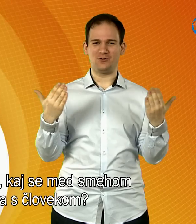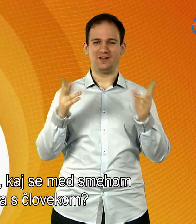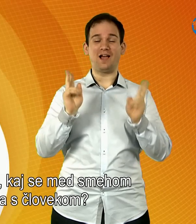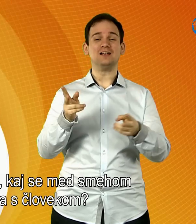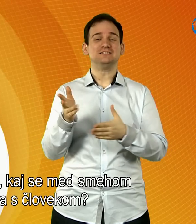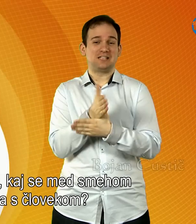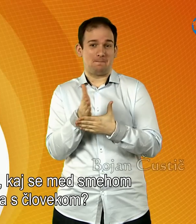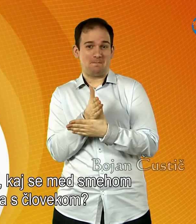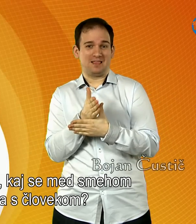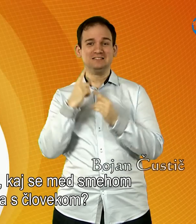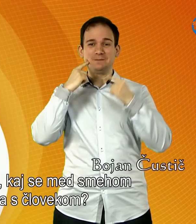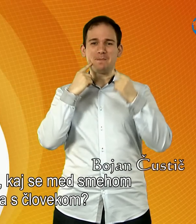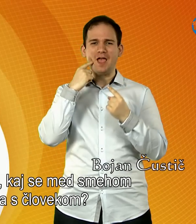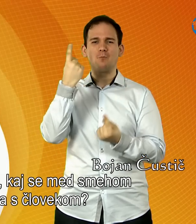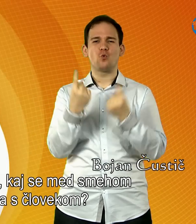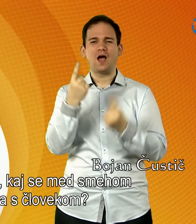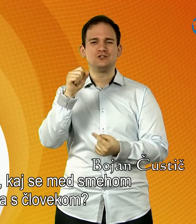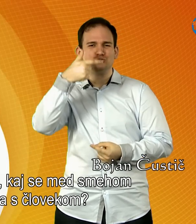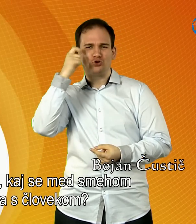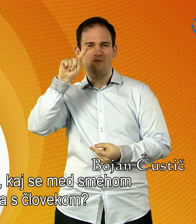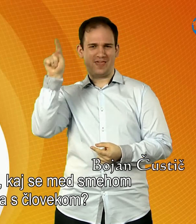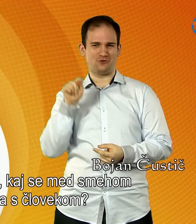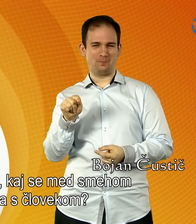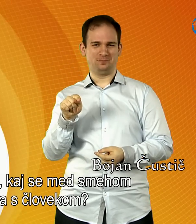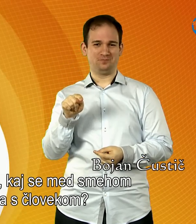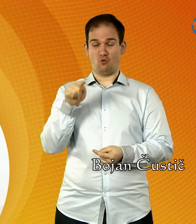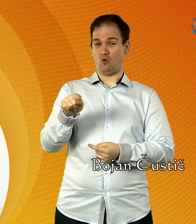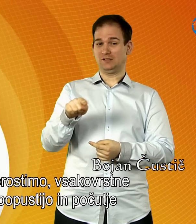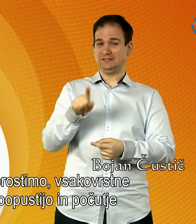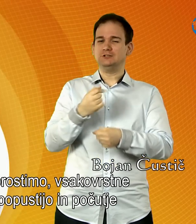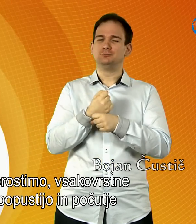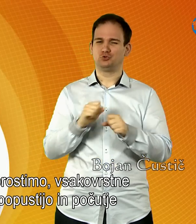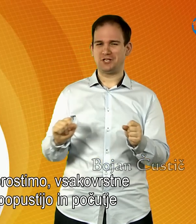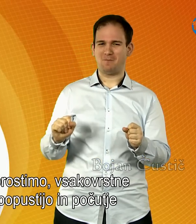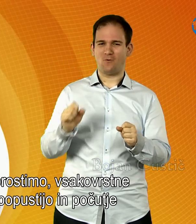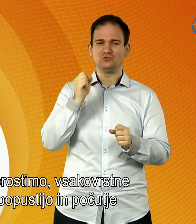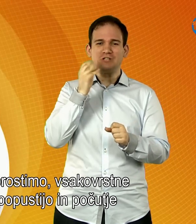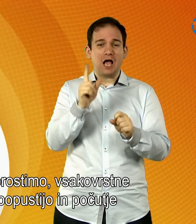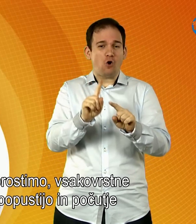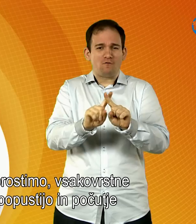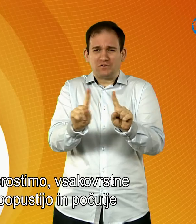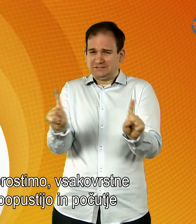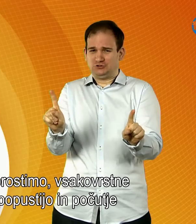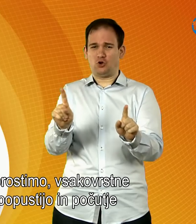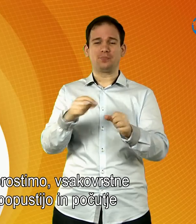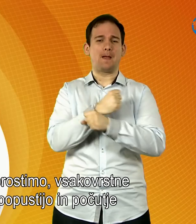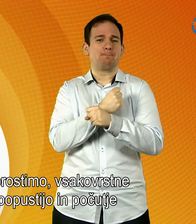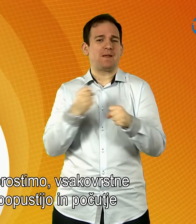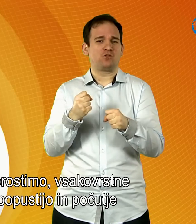Pozdravljeni, kaj se med smehom dogaja s človekom? Takrat se sprostimo, vsakovrstne napetosti